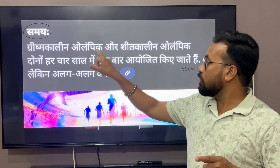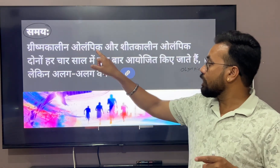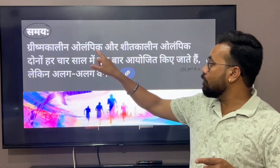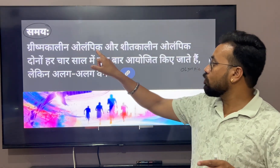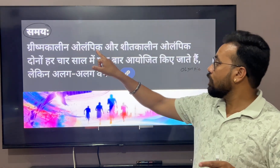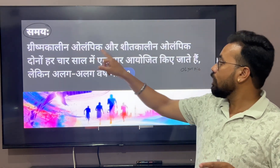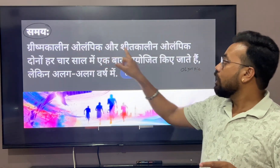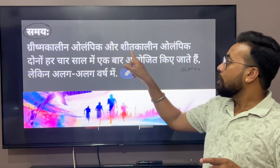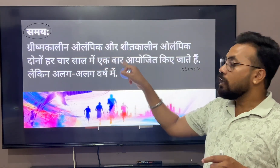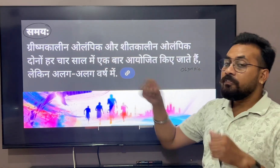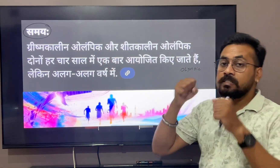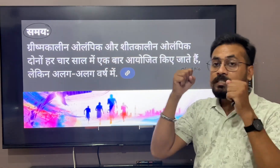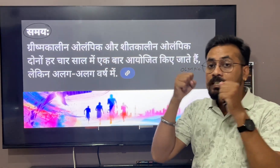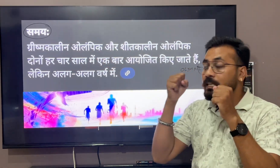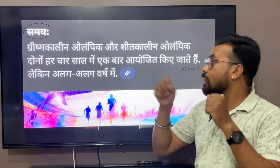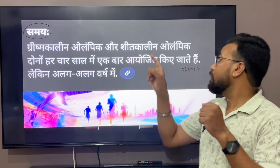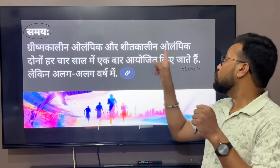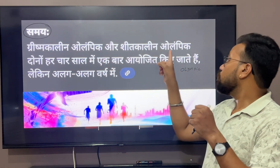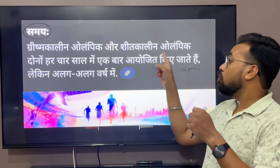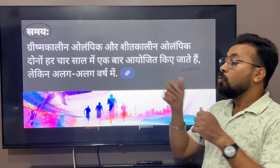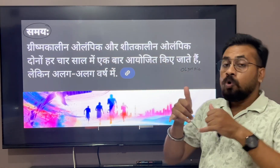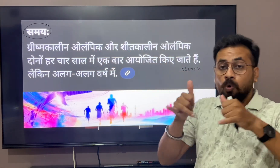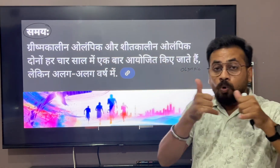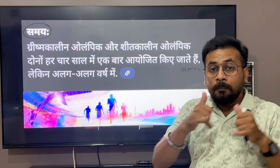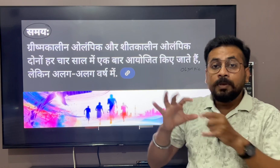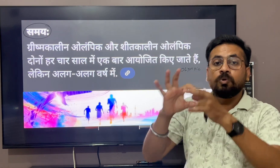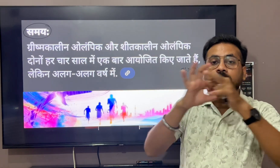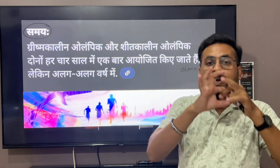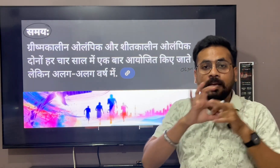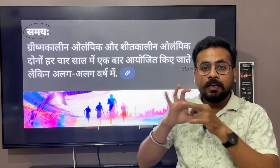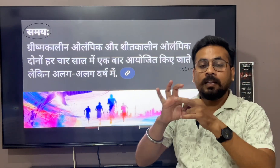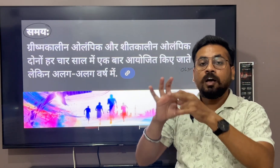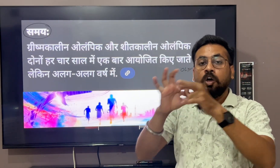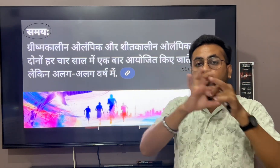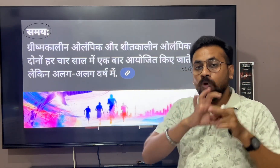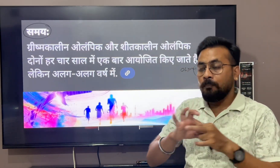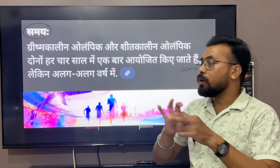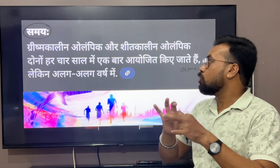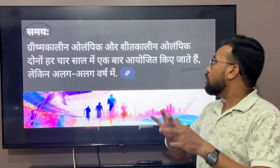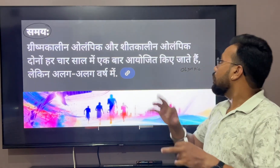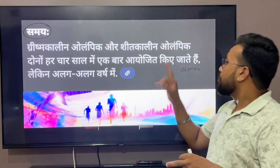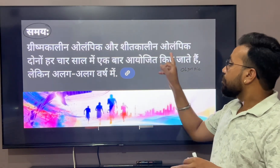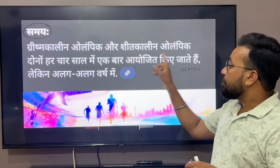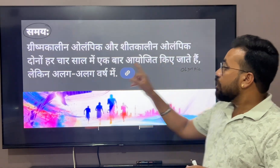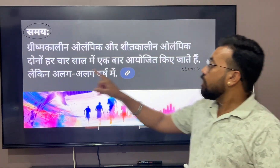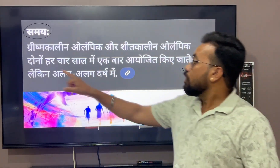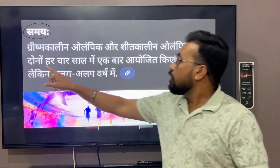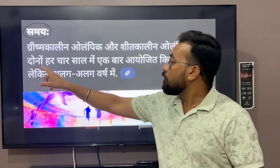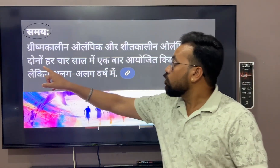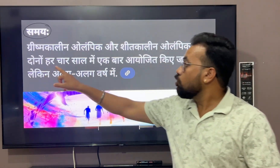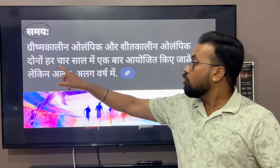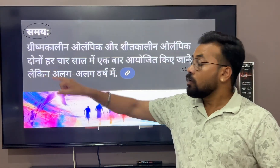गेम होता है, या फिर शीतकालीन जो ओलंपिक होता है ना, ओलंपिक होता है, ठीक है ना। ये तो